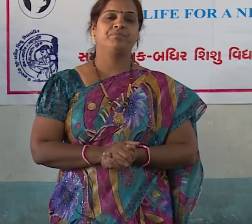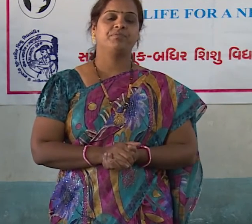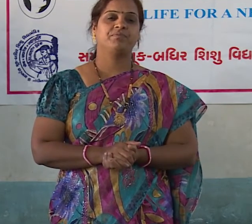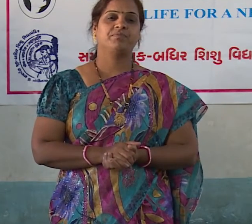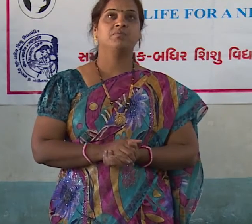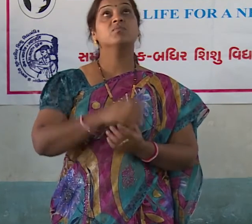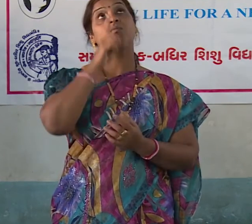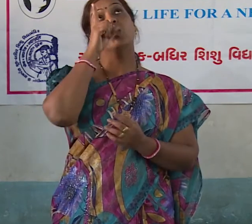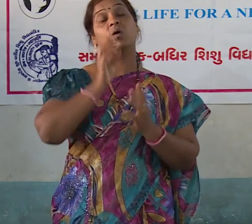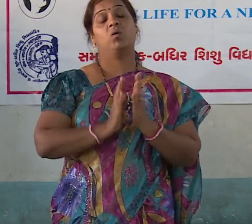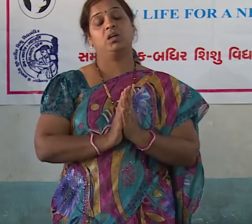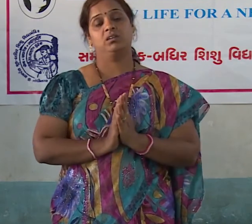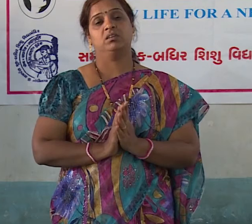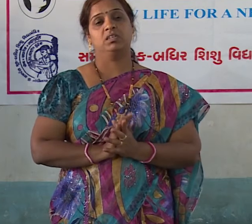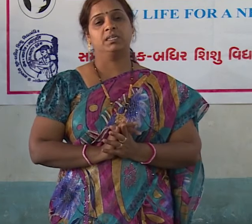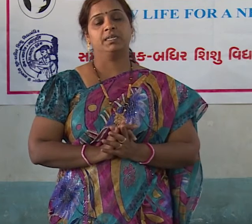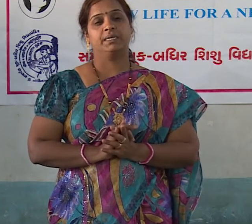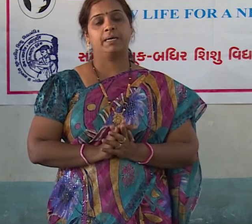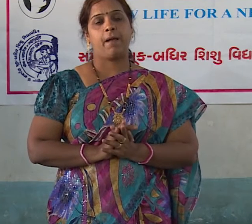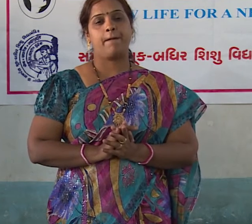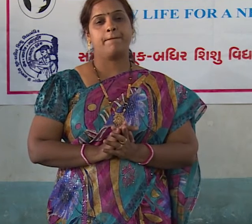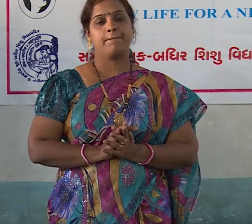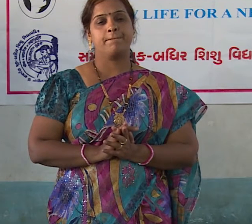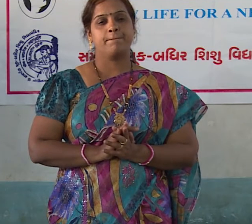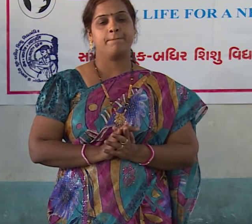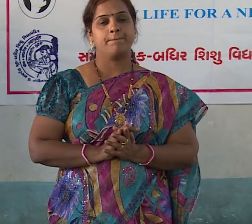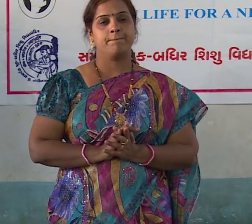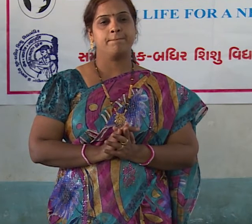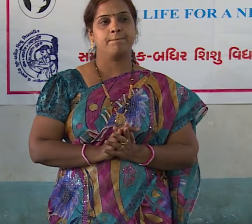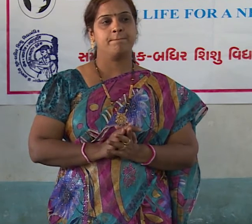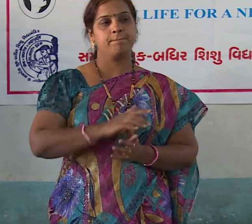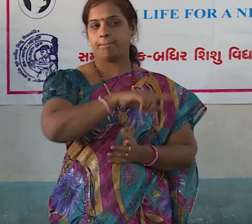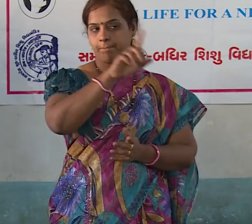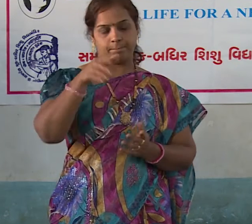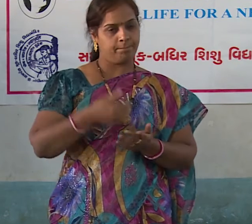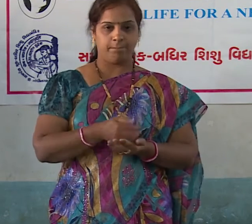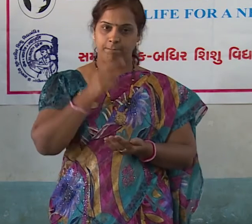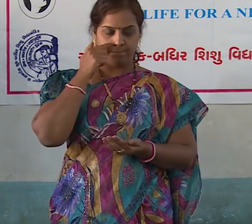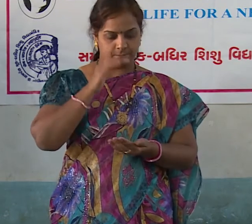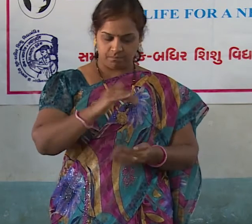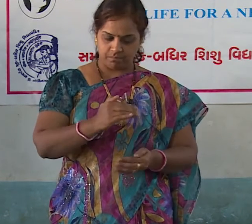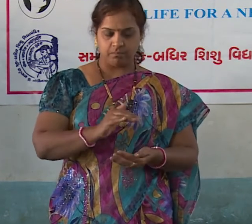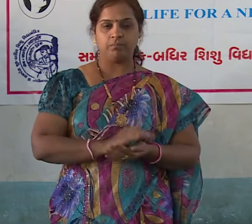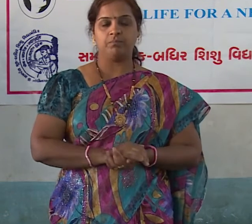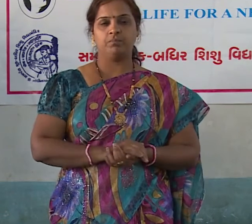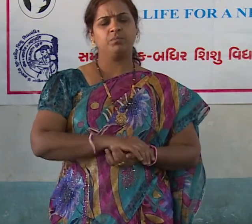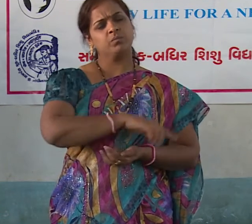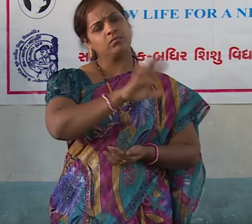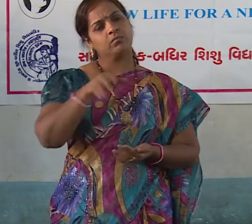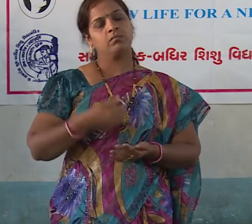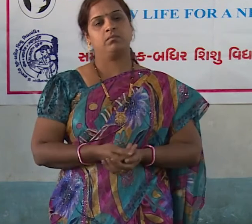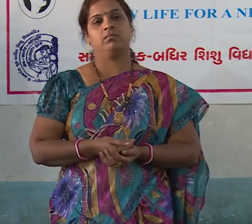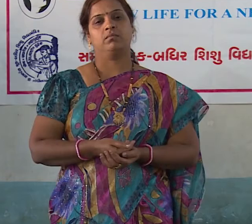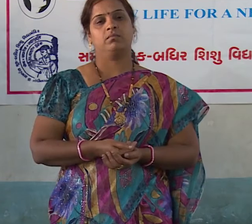परमात्मा जो कि जब हम उसके बच्चे बन गए, हर प्रकार से